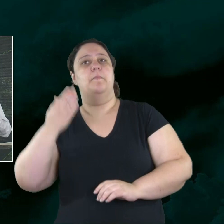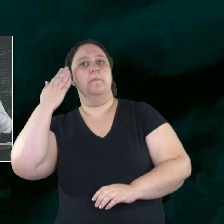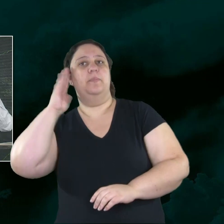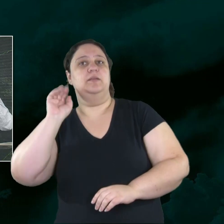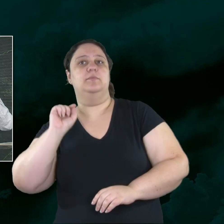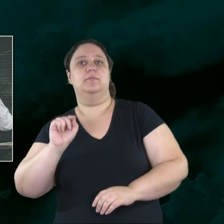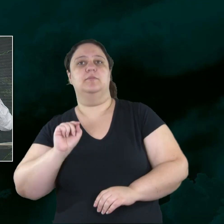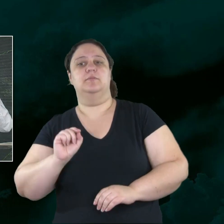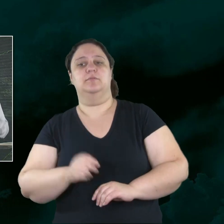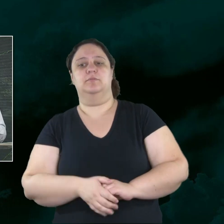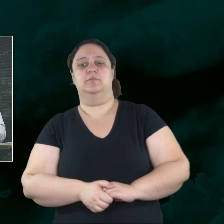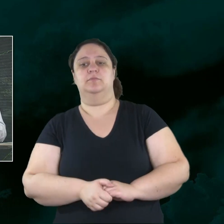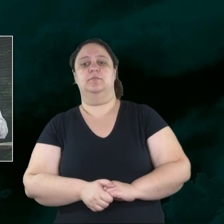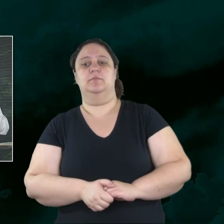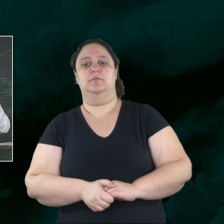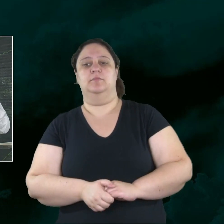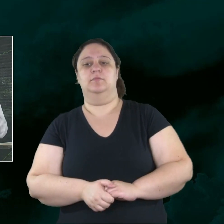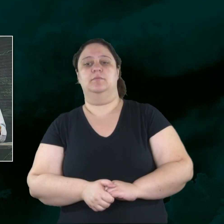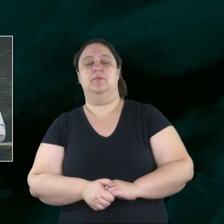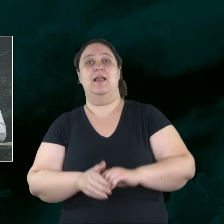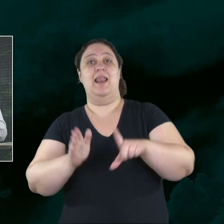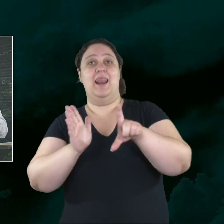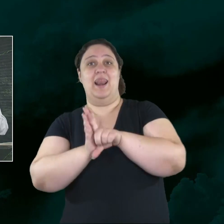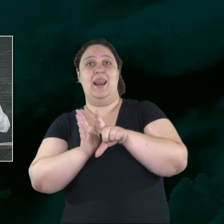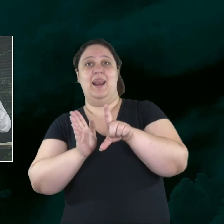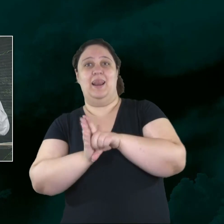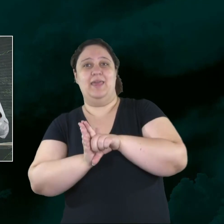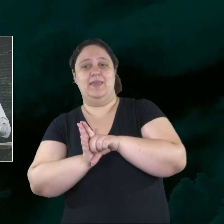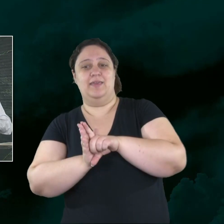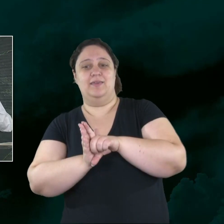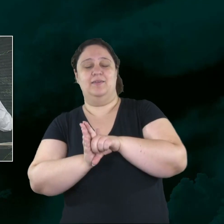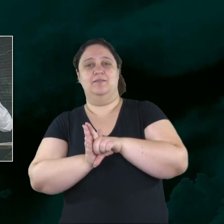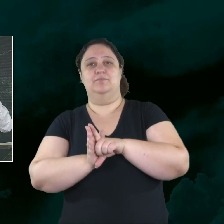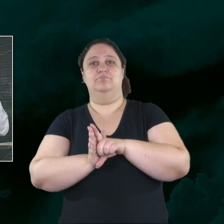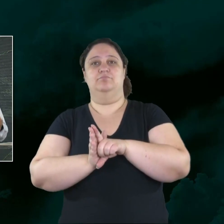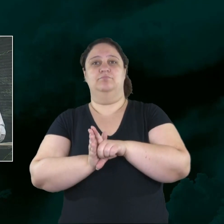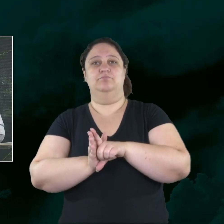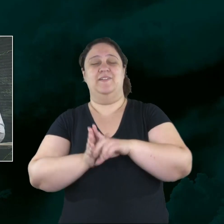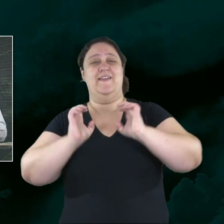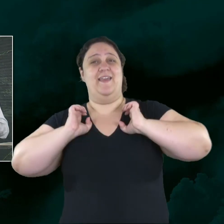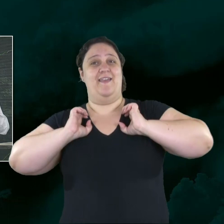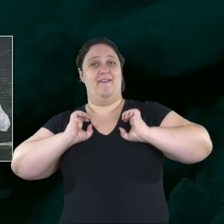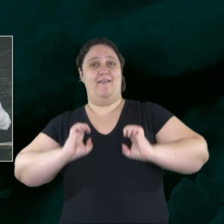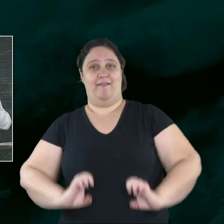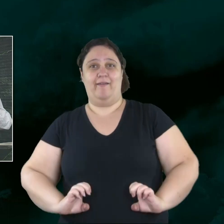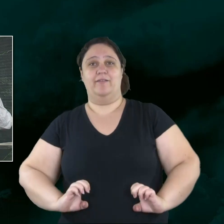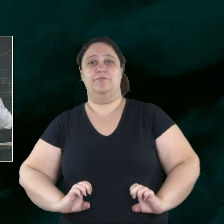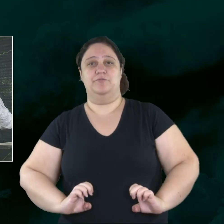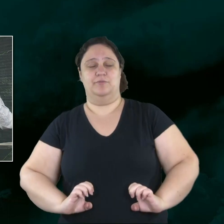principalmente as leis morais, as leis da ética,